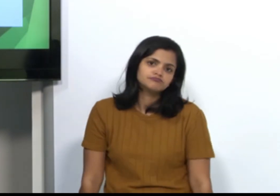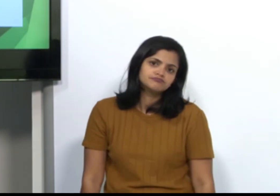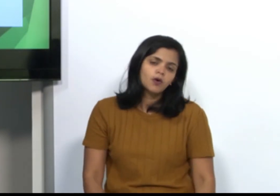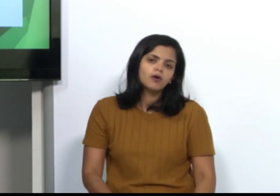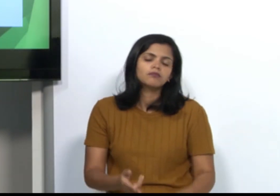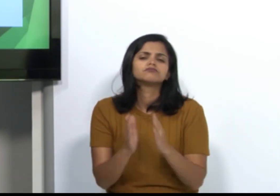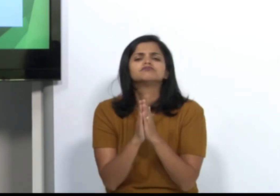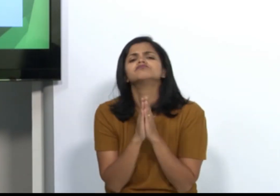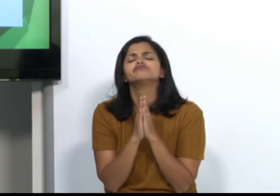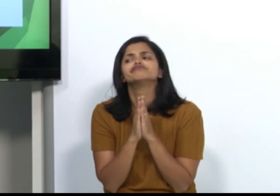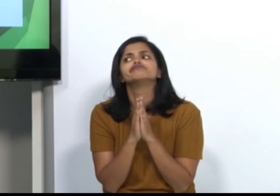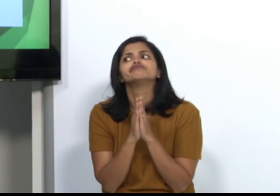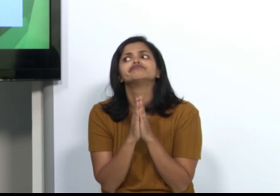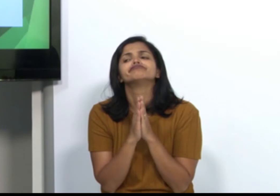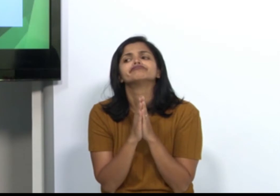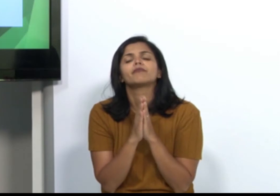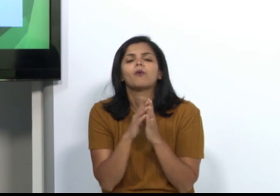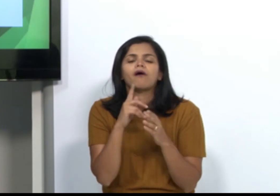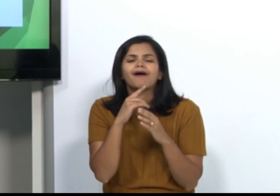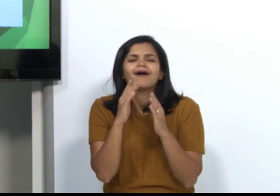Ou se eu faço isso, por favor,